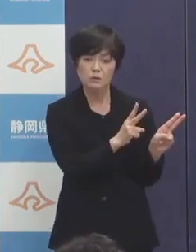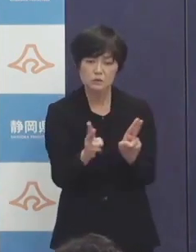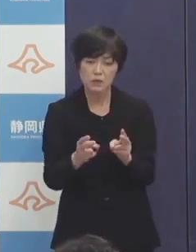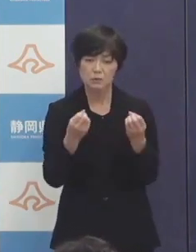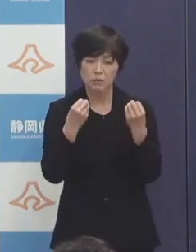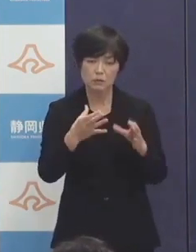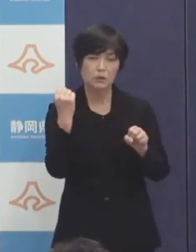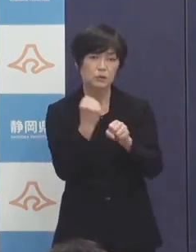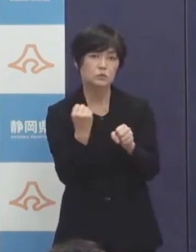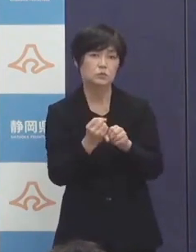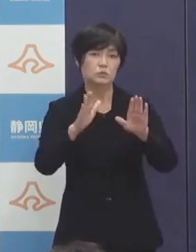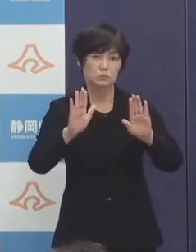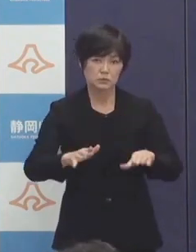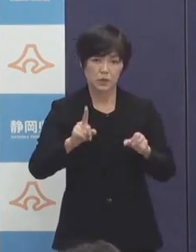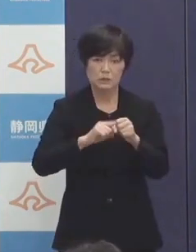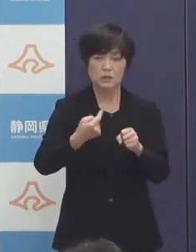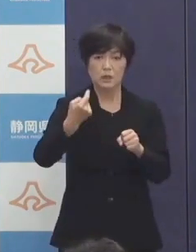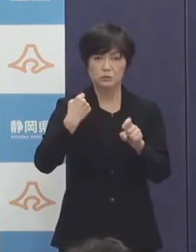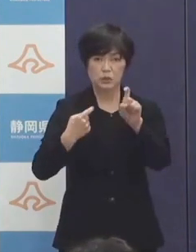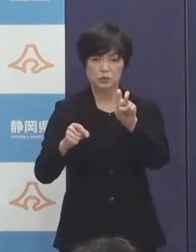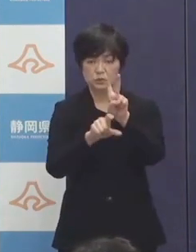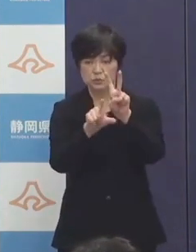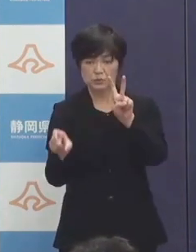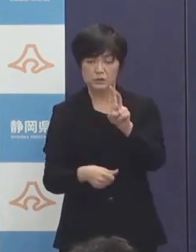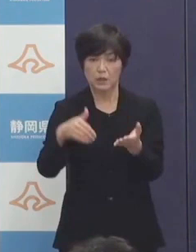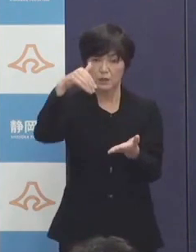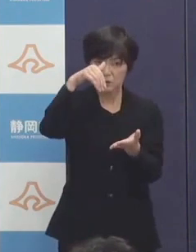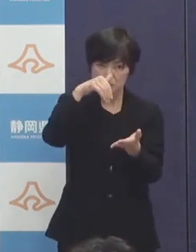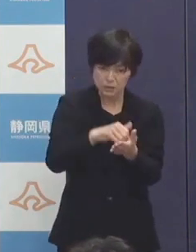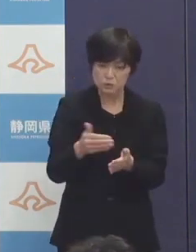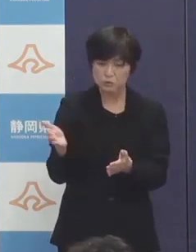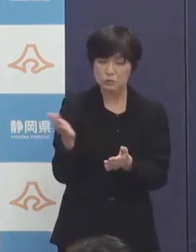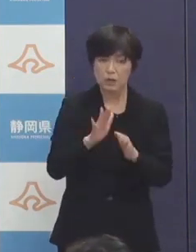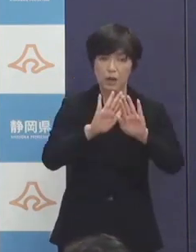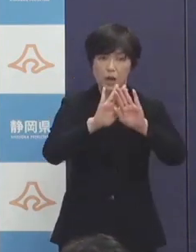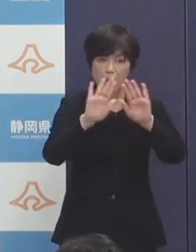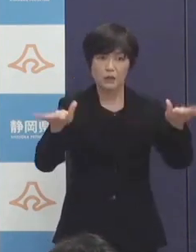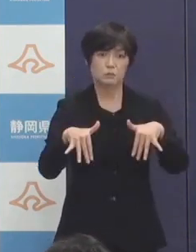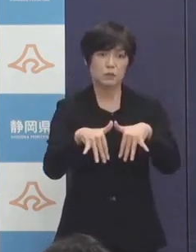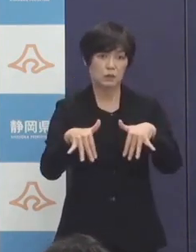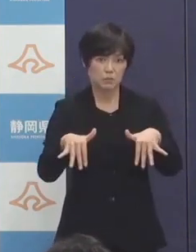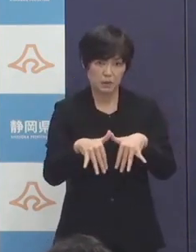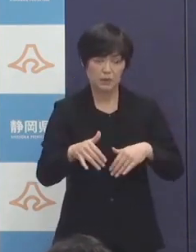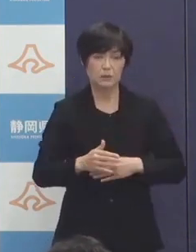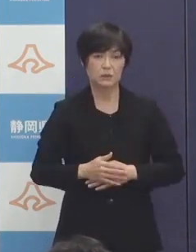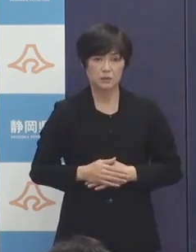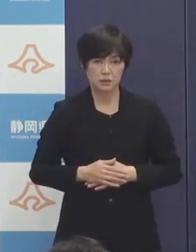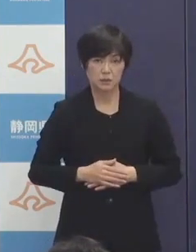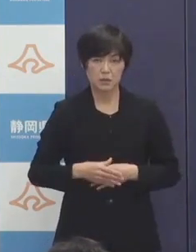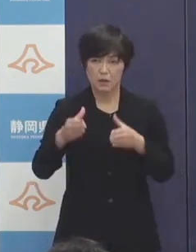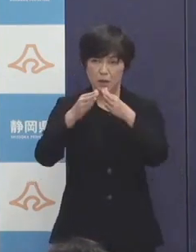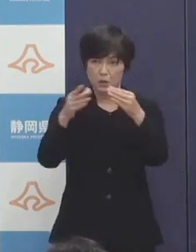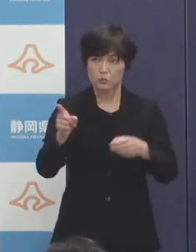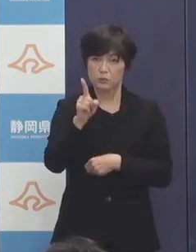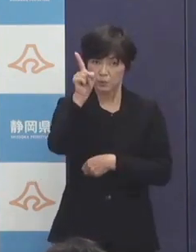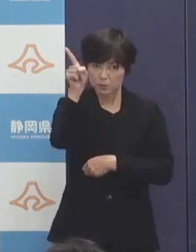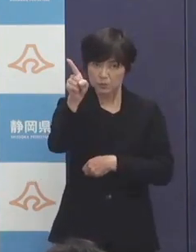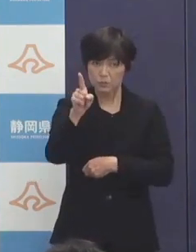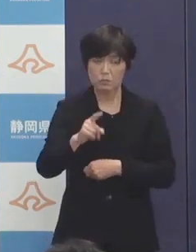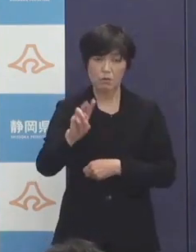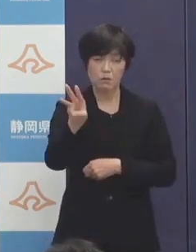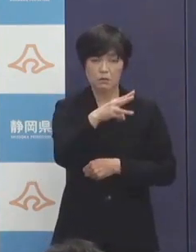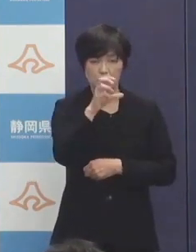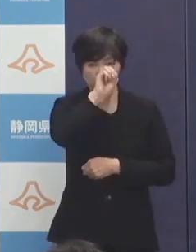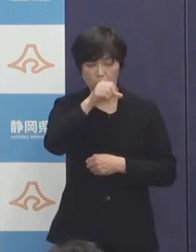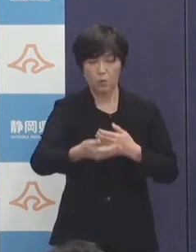まして、昨年12月下旬から運用を始めたところであります。加えて国におかれましては、第3